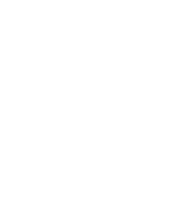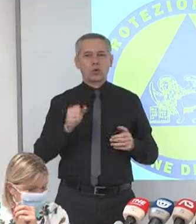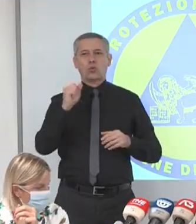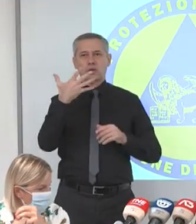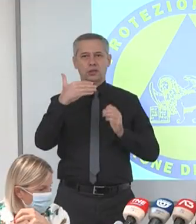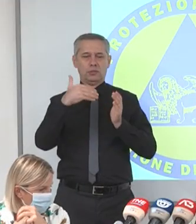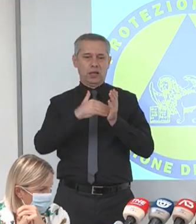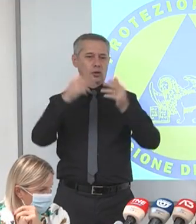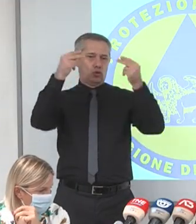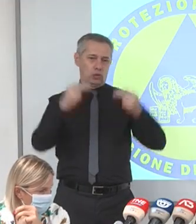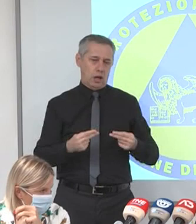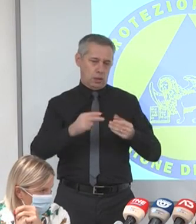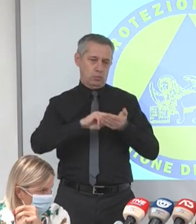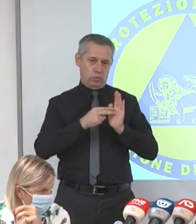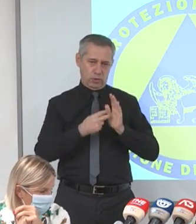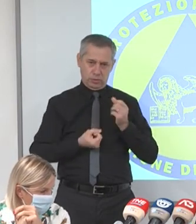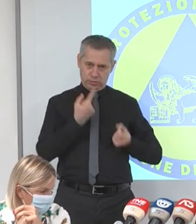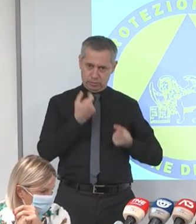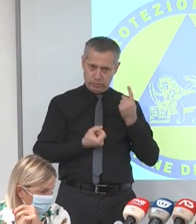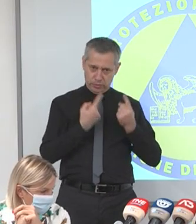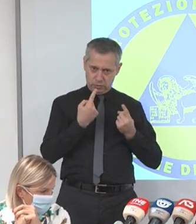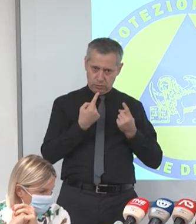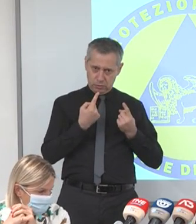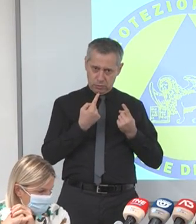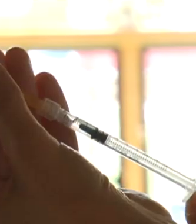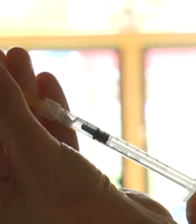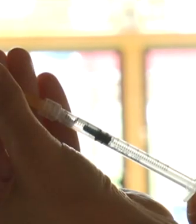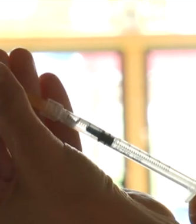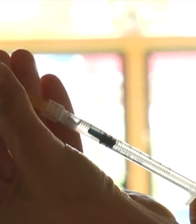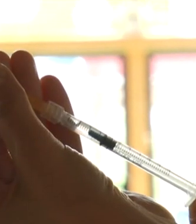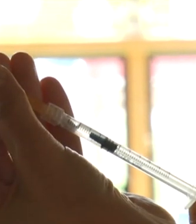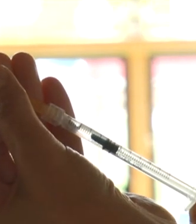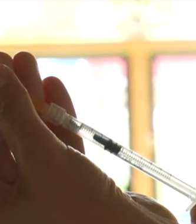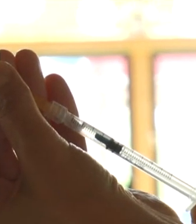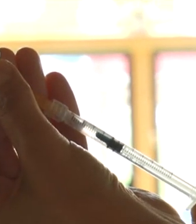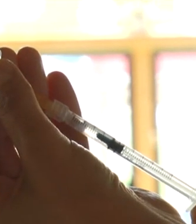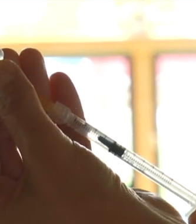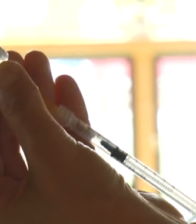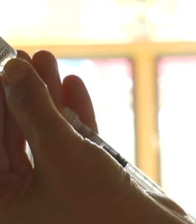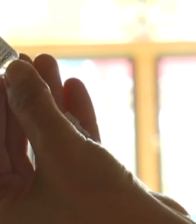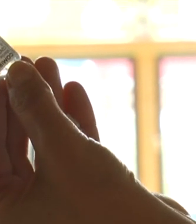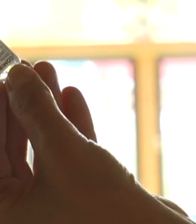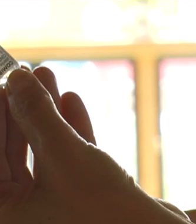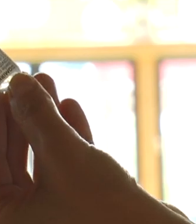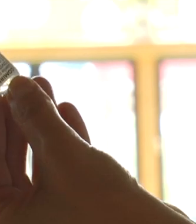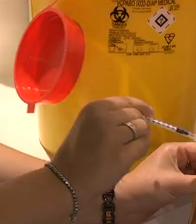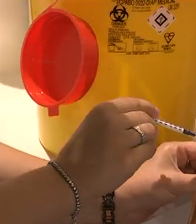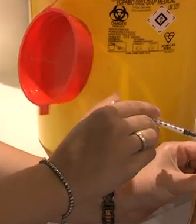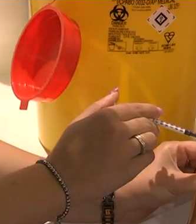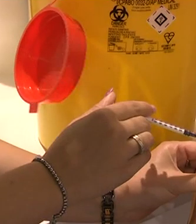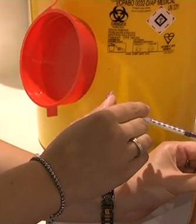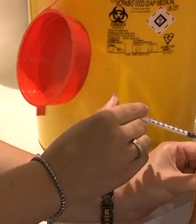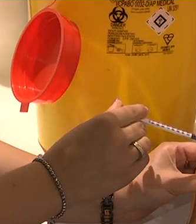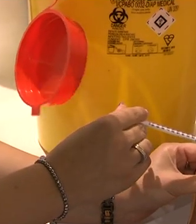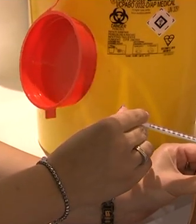15.000. Di questi 1.200 classificati come gravi. Questi i risultati dell'osservatorio sul vaccino anti-Covid che in